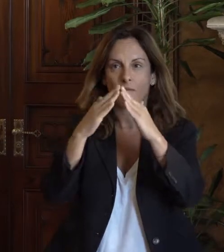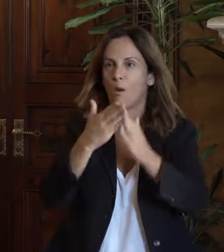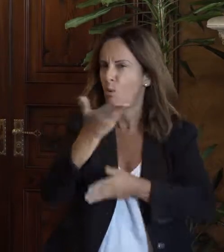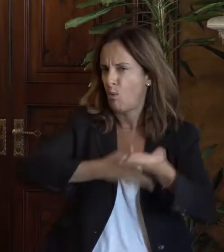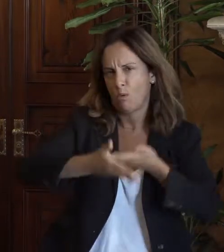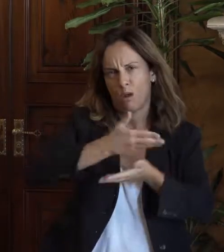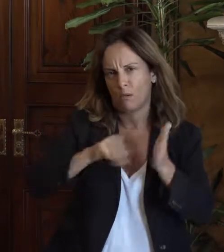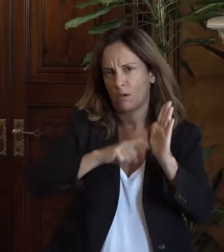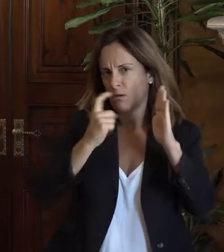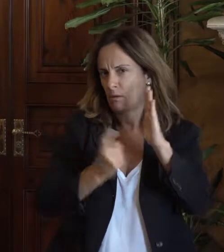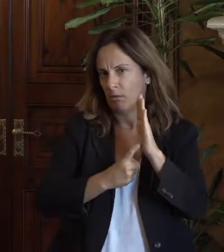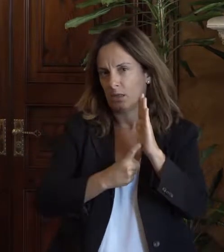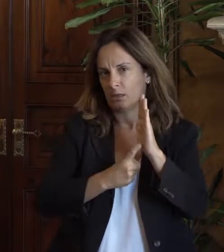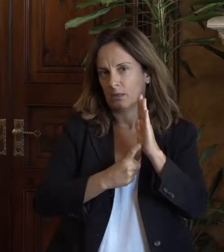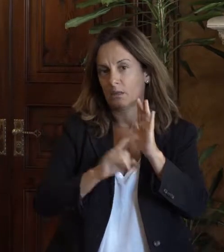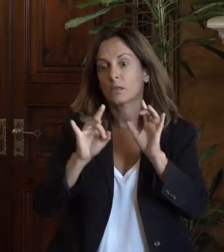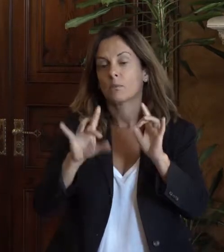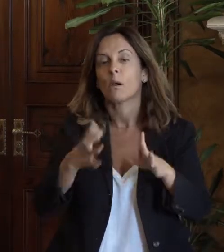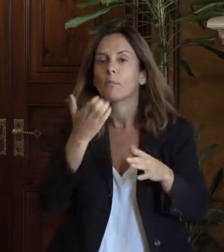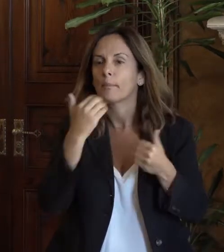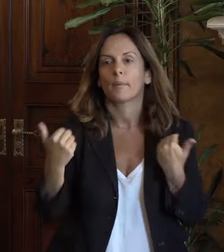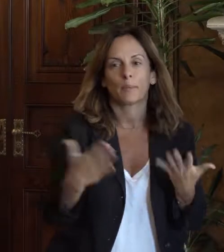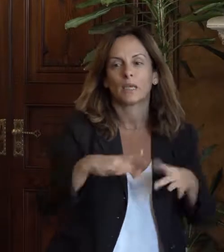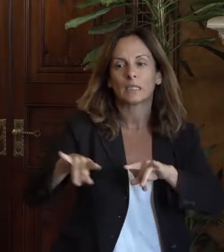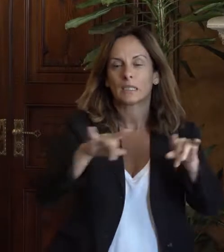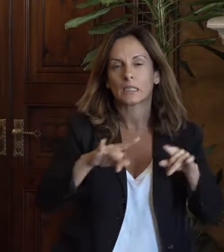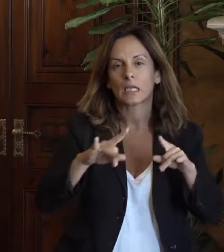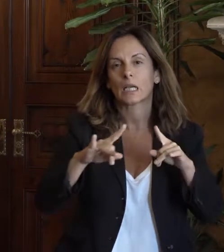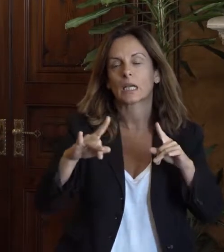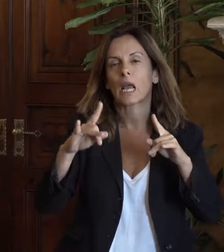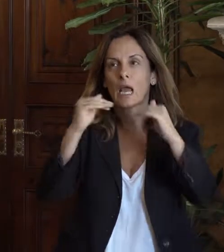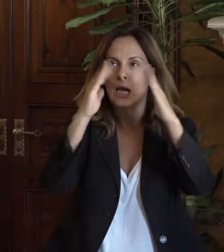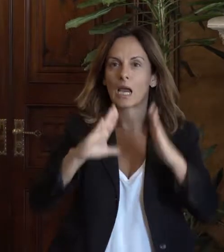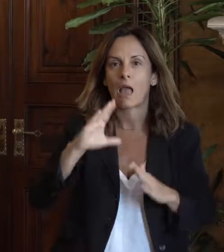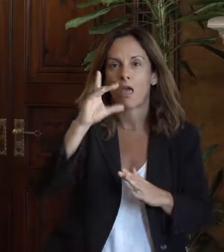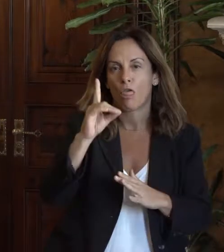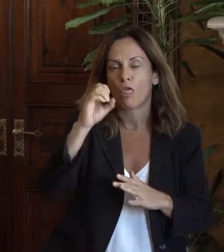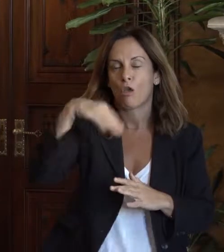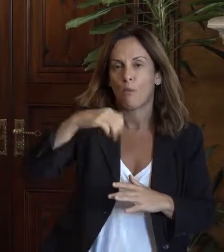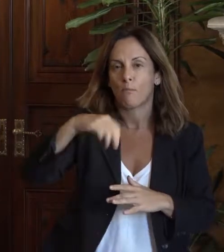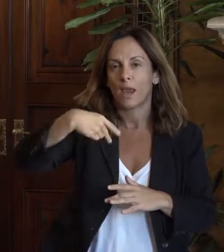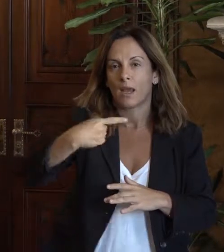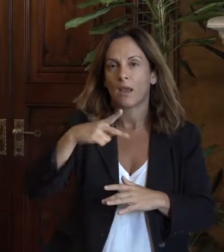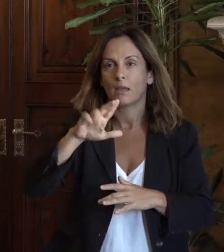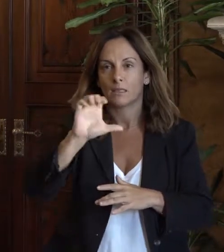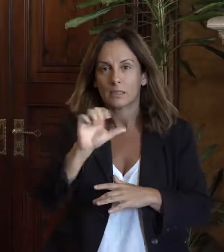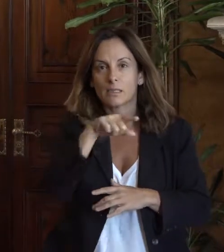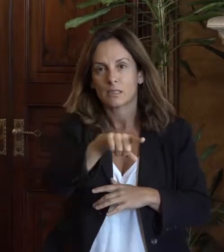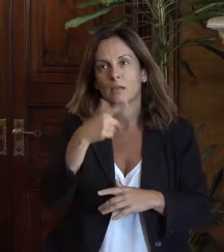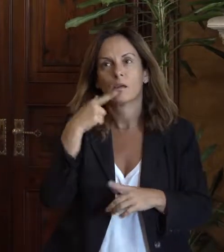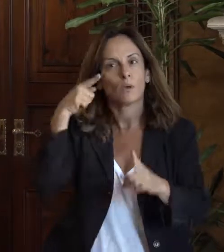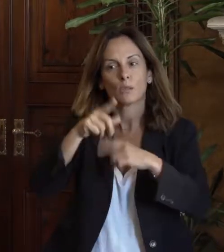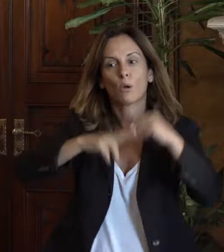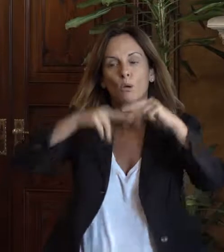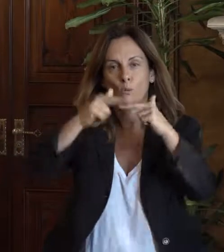Insular, com l'exemple que ja tenim de cessió de solars de Can Domenge perquè se pugui promoure habitatge públic. És un dels principals problemes que també afecten a Palma.